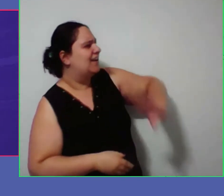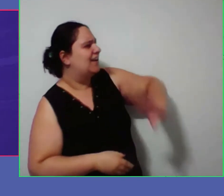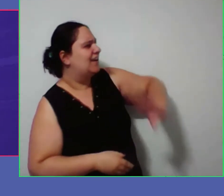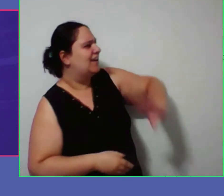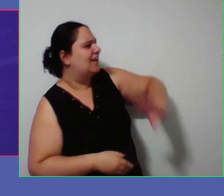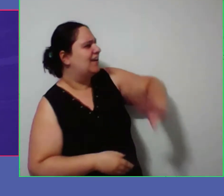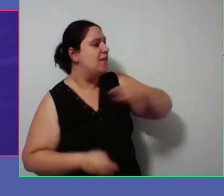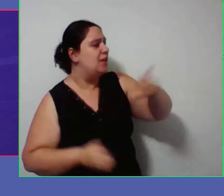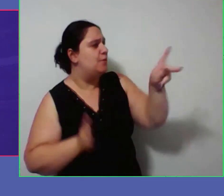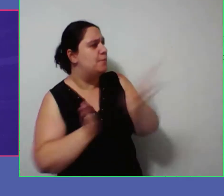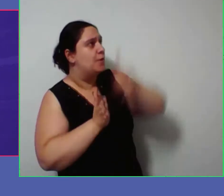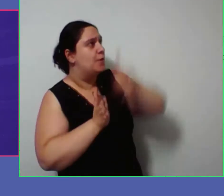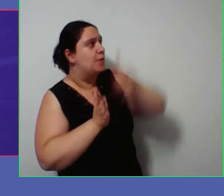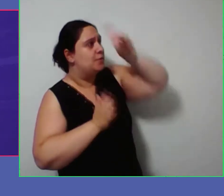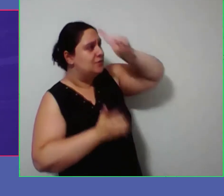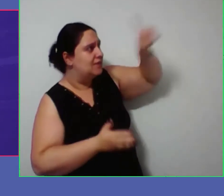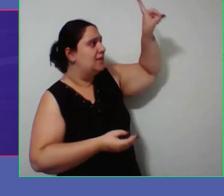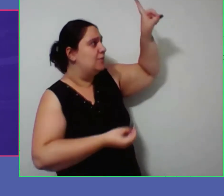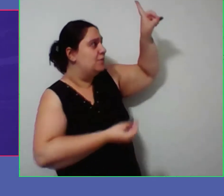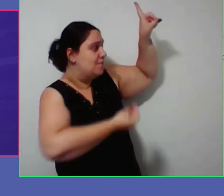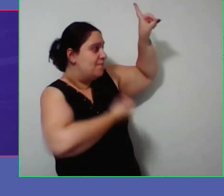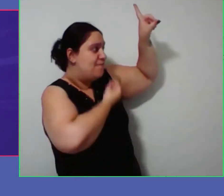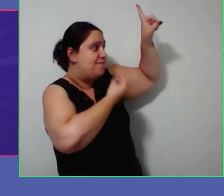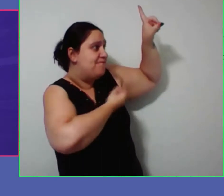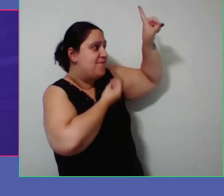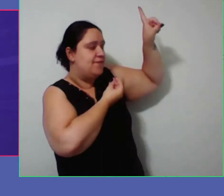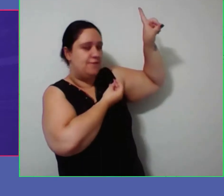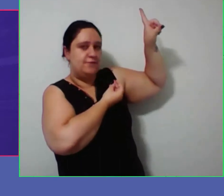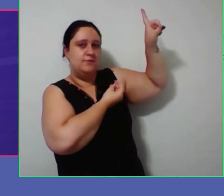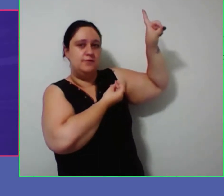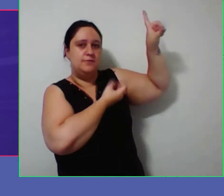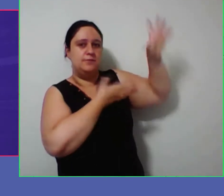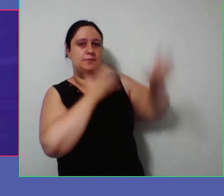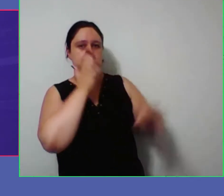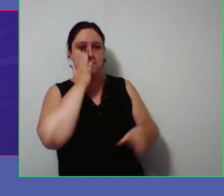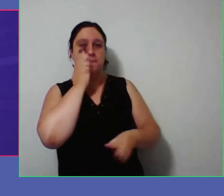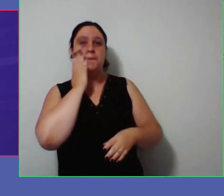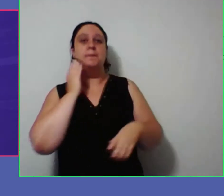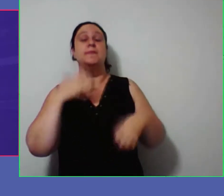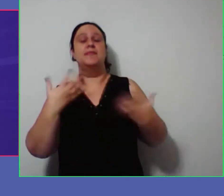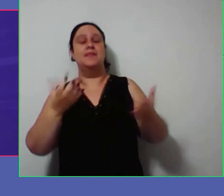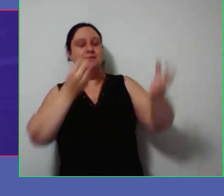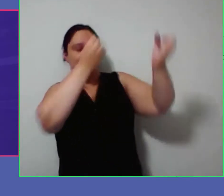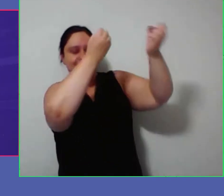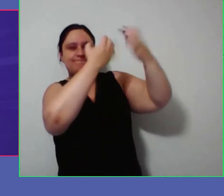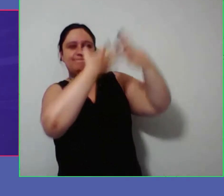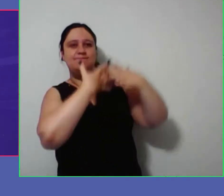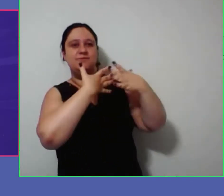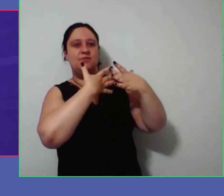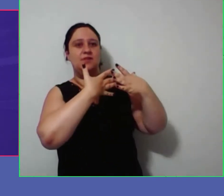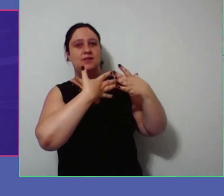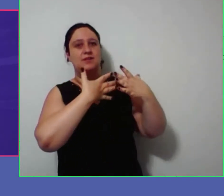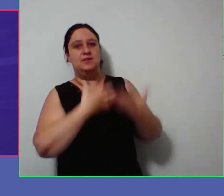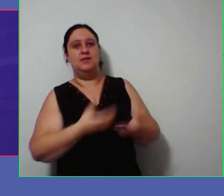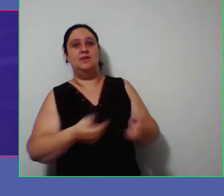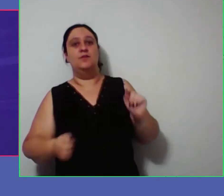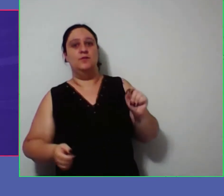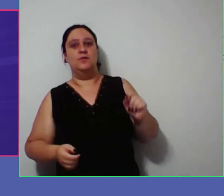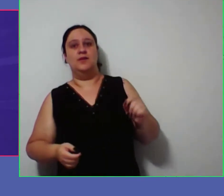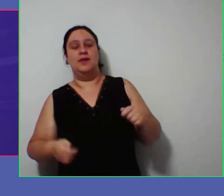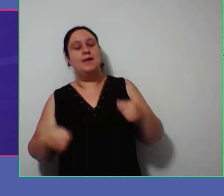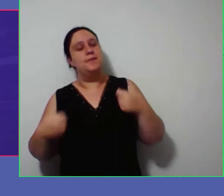do Deus vivo. Irmãos, essa revelação só podia vir do Pai, tá?